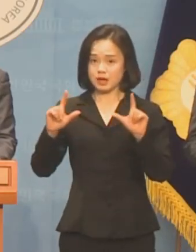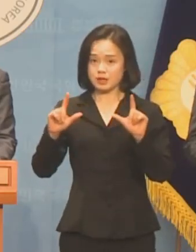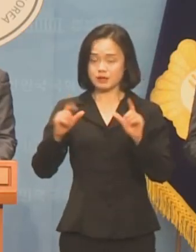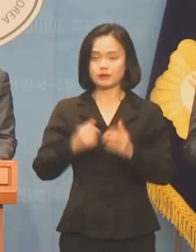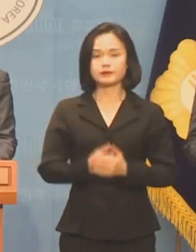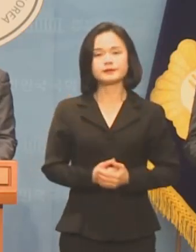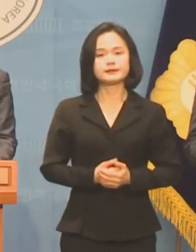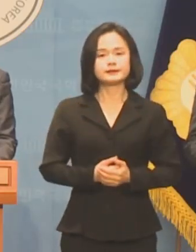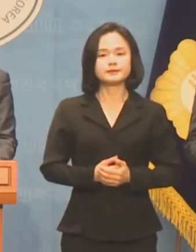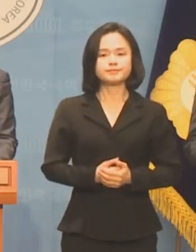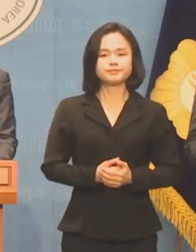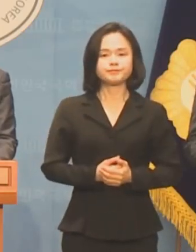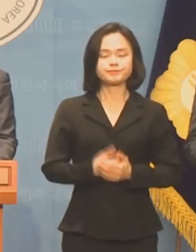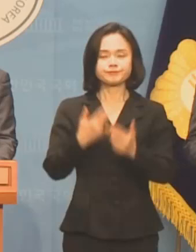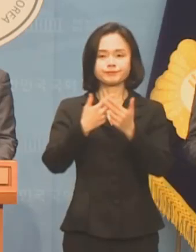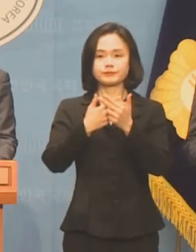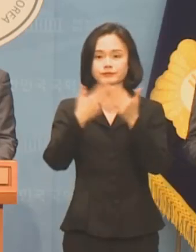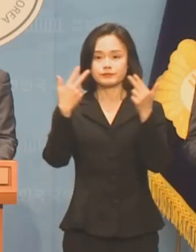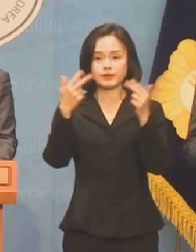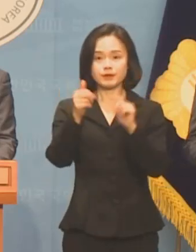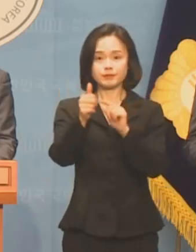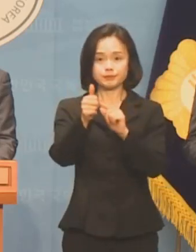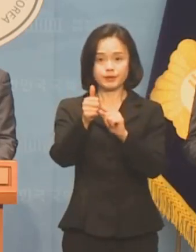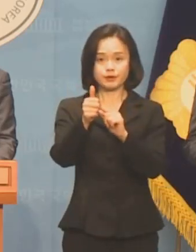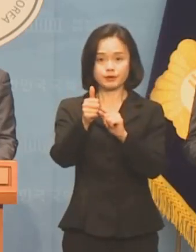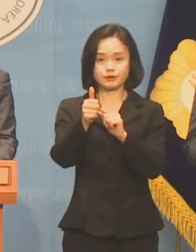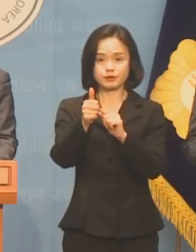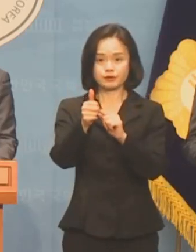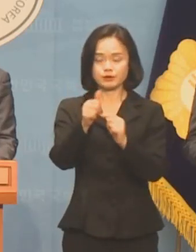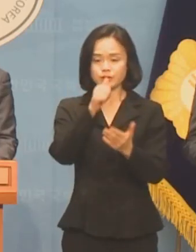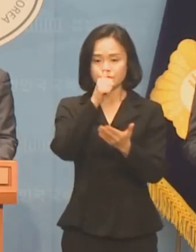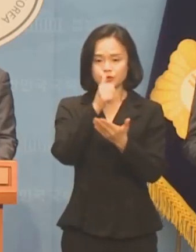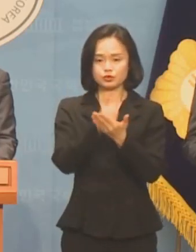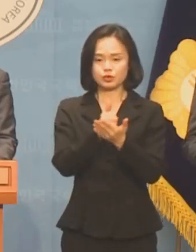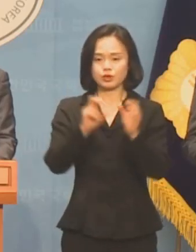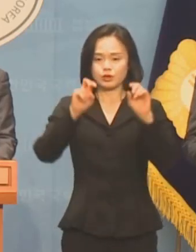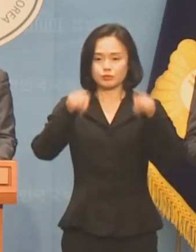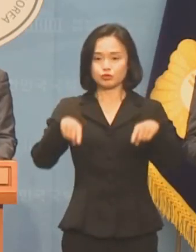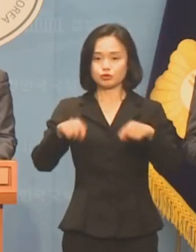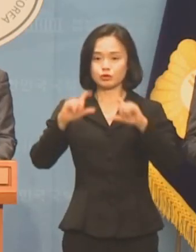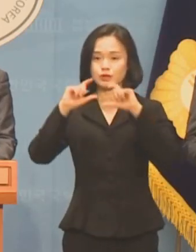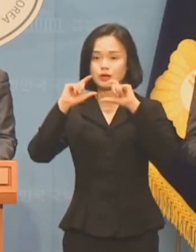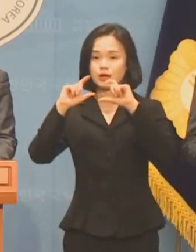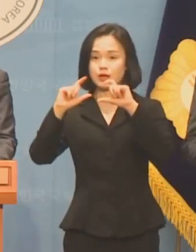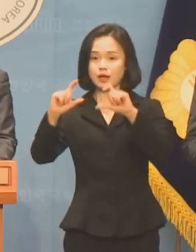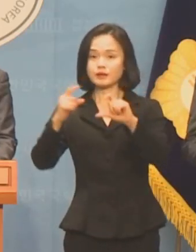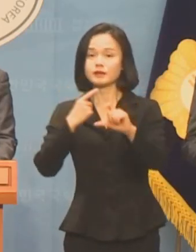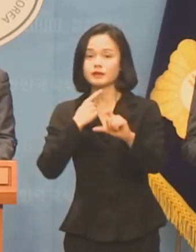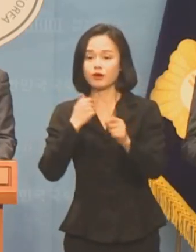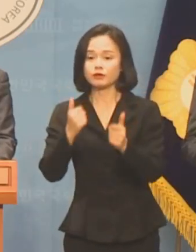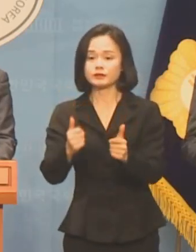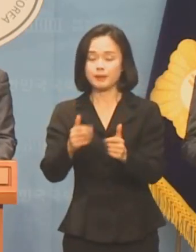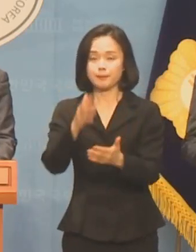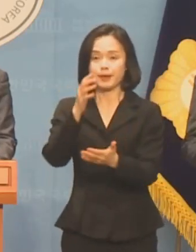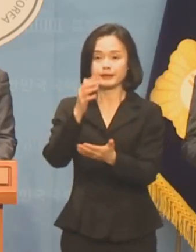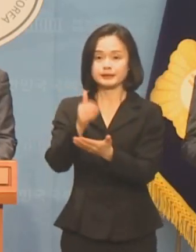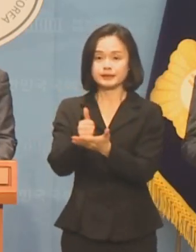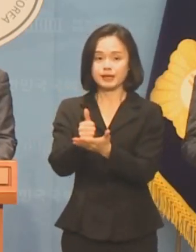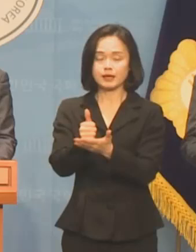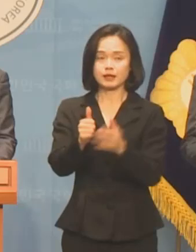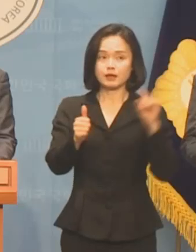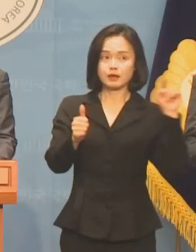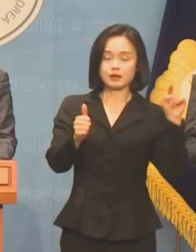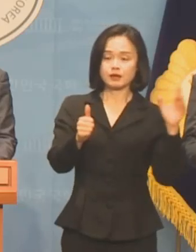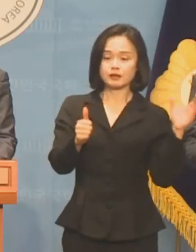무죄를 선고한 재판장인 부장판사를 체포하려 했다는 언론 보도를 보았습니다.